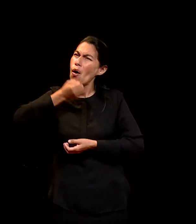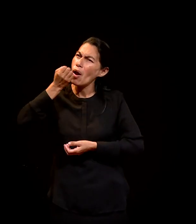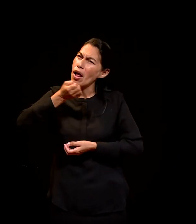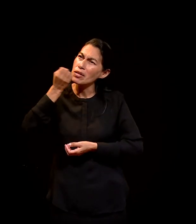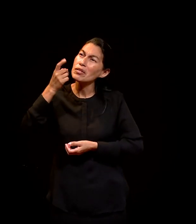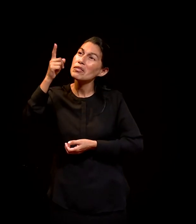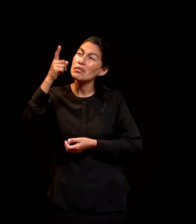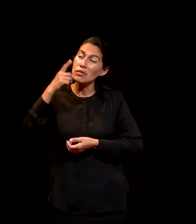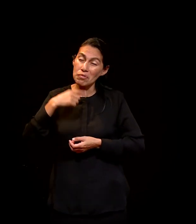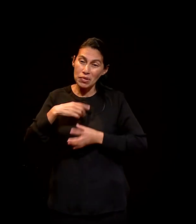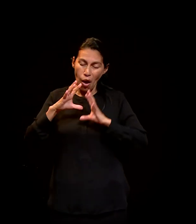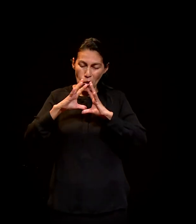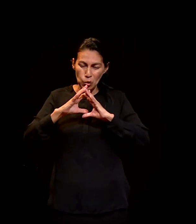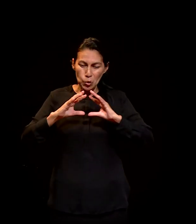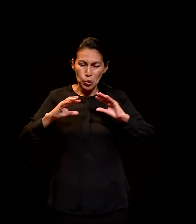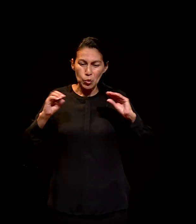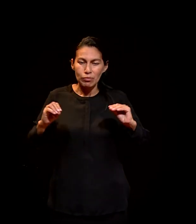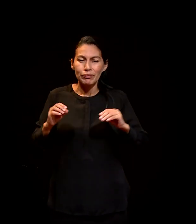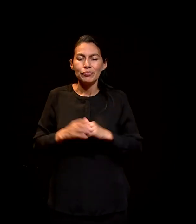ala